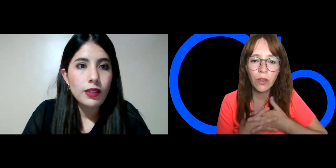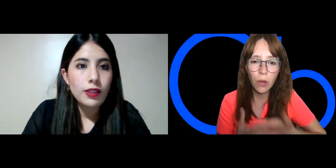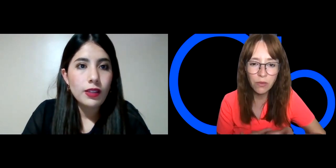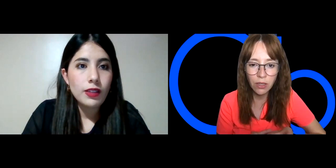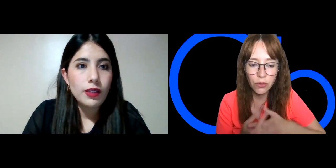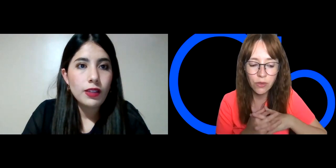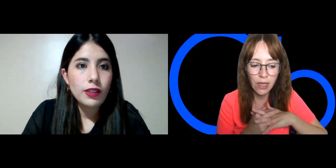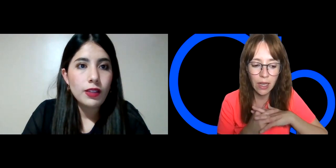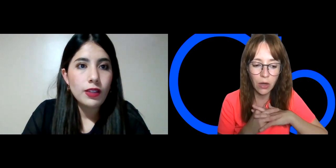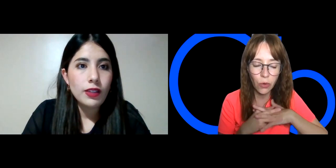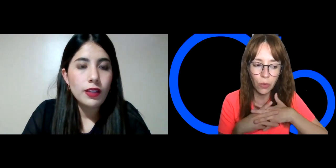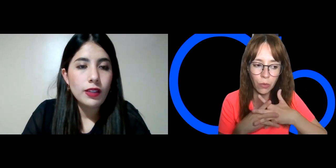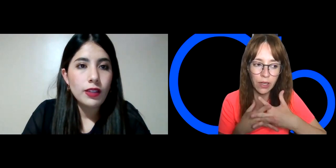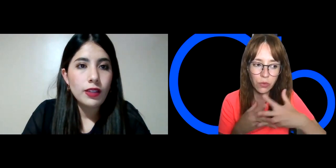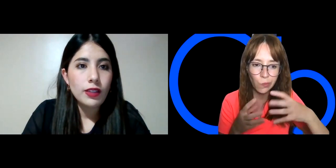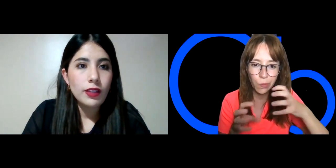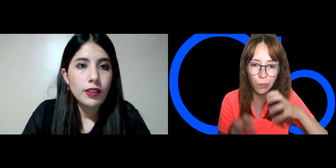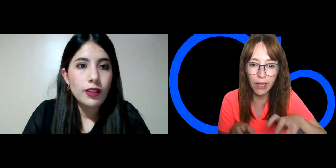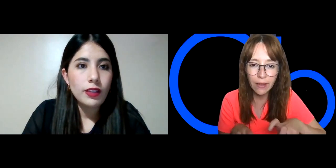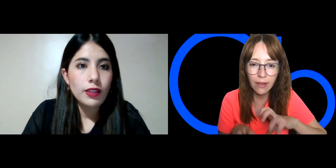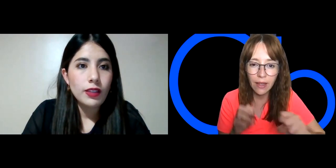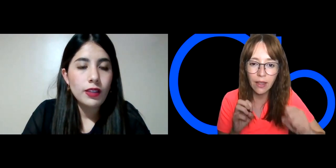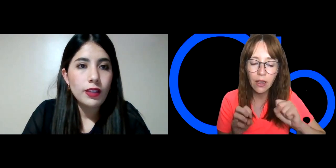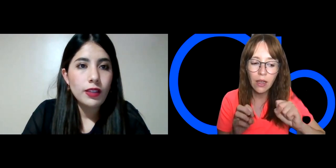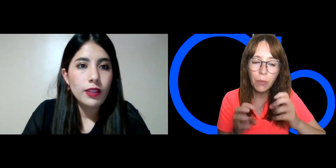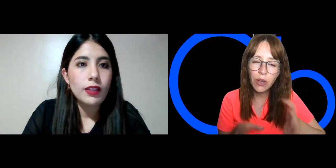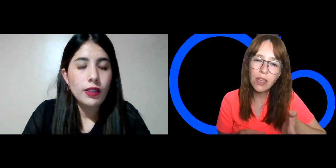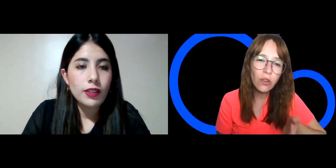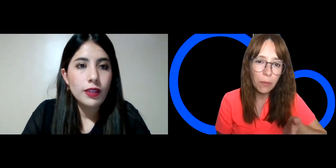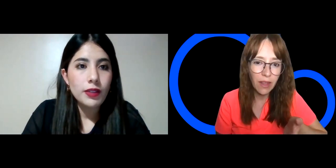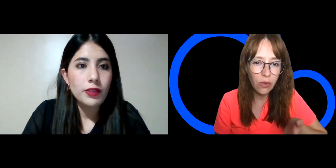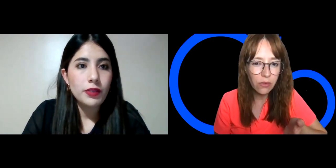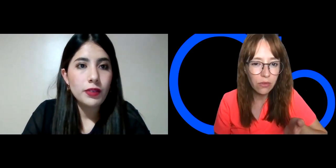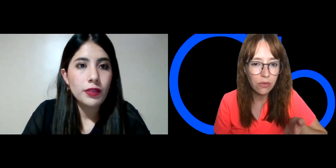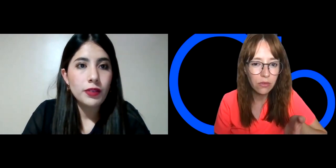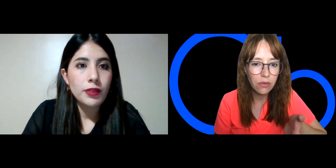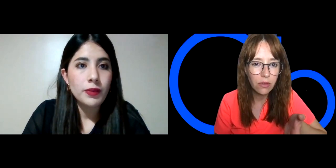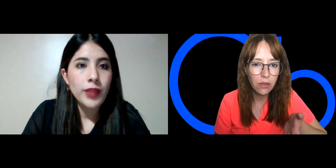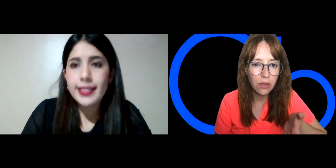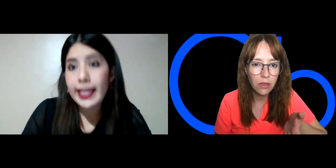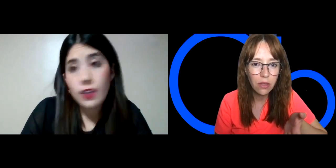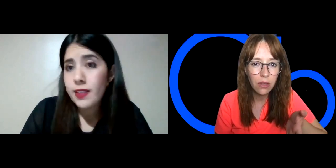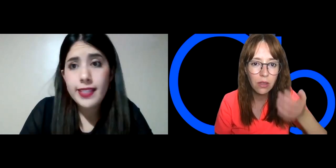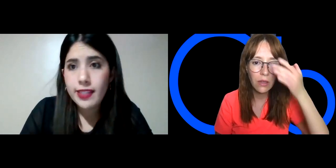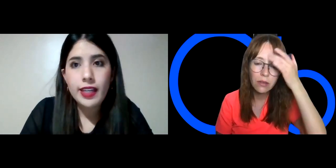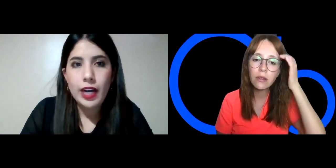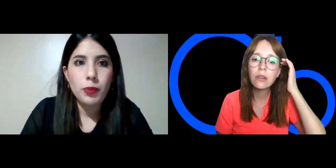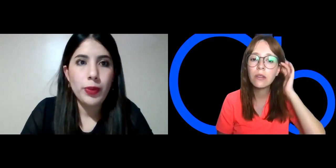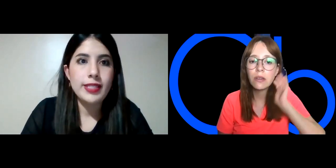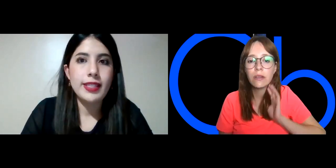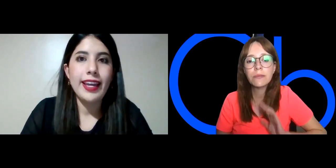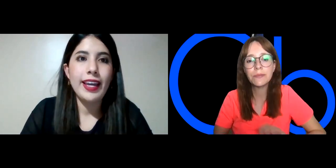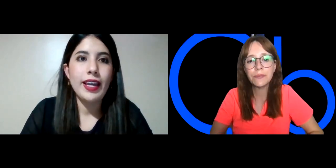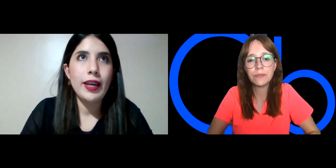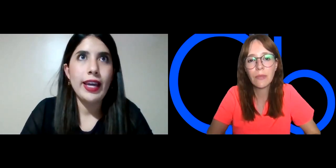sé, cómo es una endodoncia o cómo es un puente? ¿Puedo hacerlo con videos? Sí, sí, sí, sí, claro.